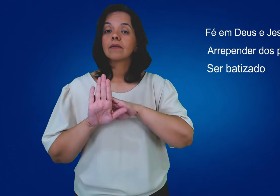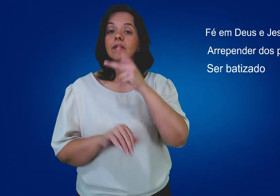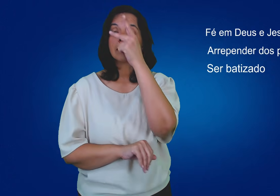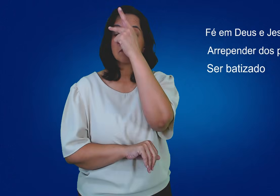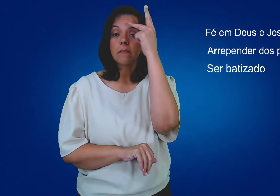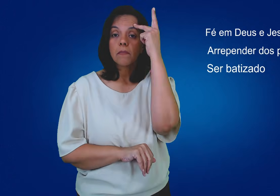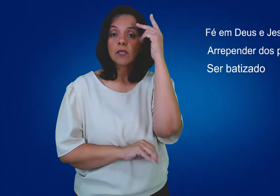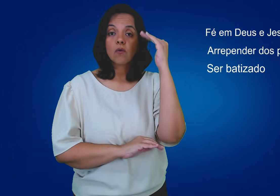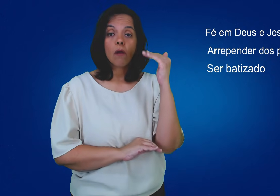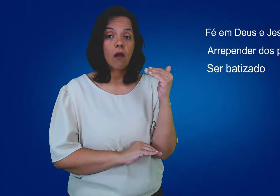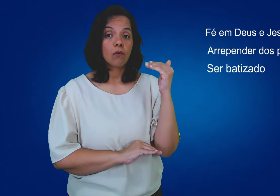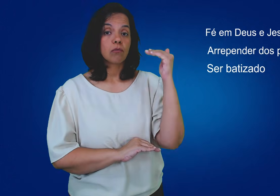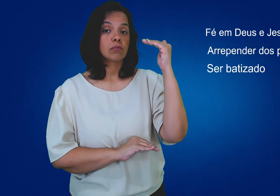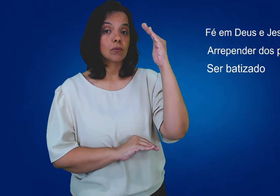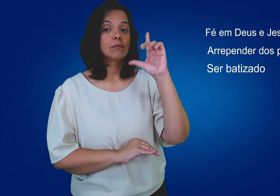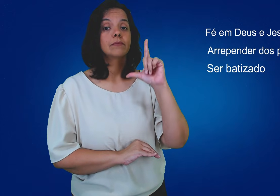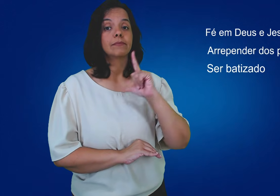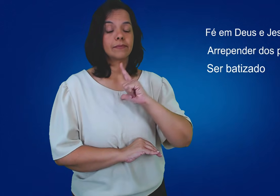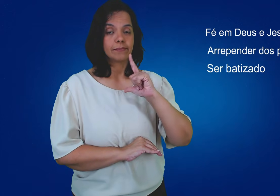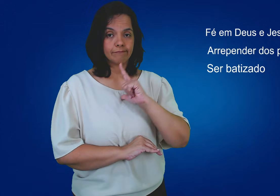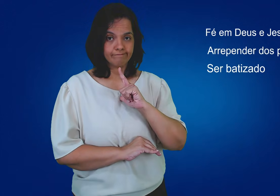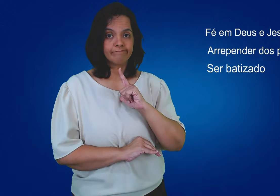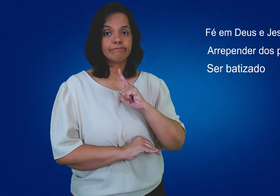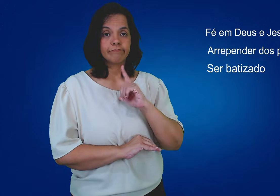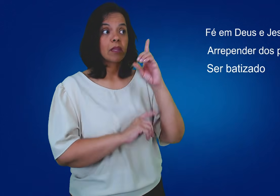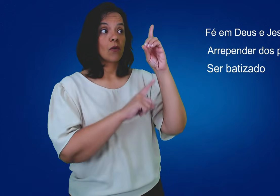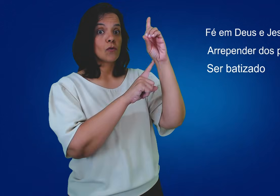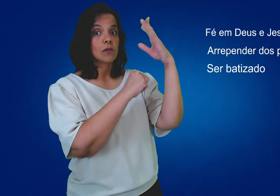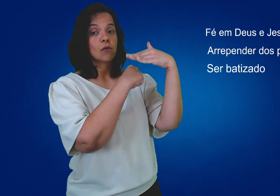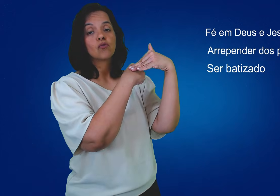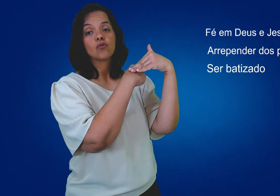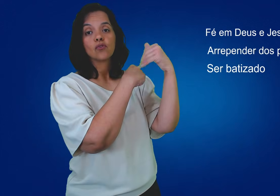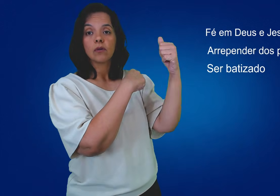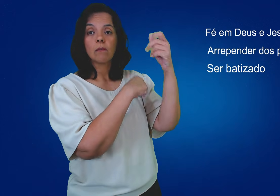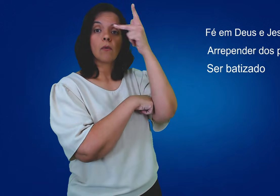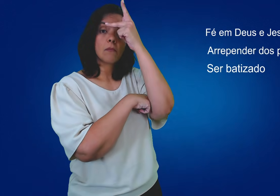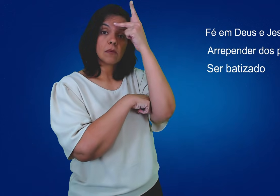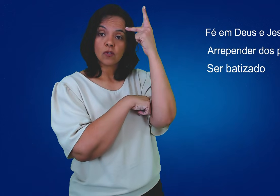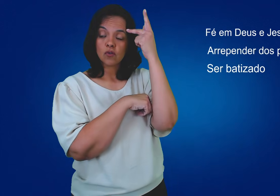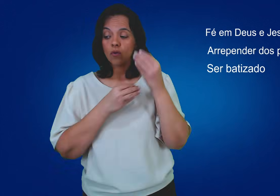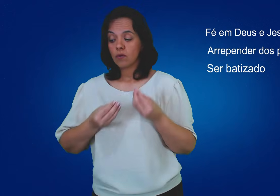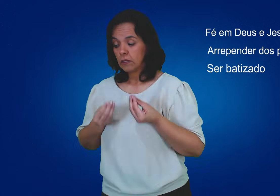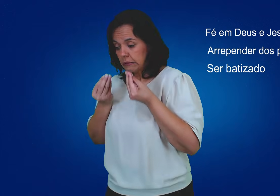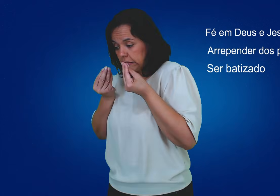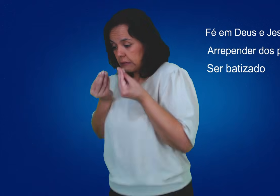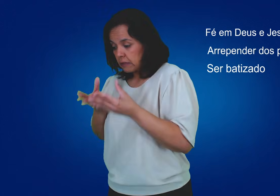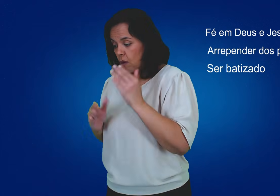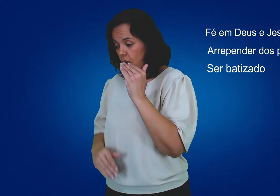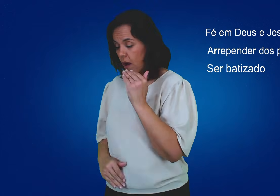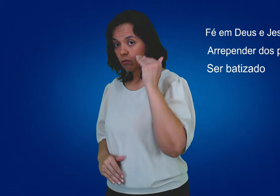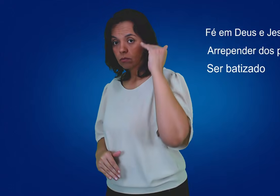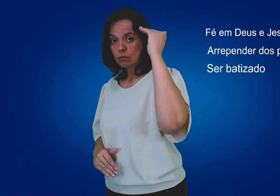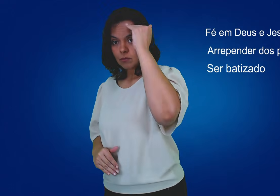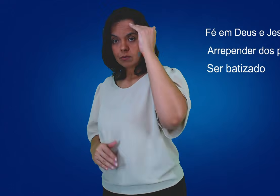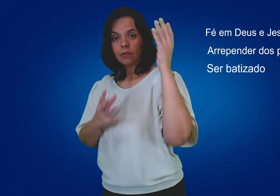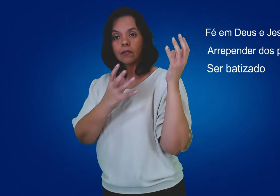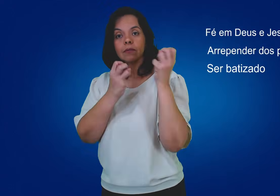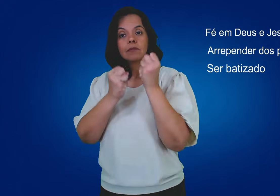não. Precisa ser através de pessoas que têm autoridade para isso, pessoas que são chamadas por Deus e